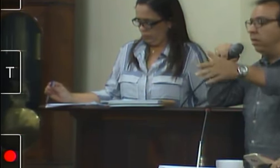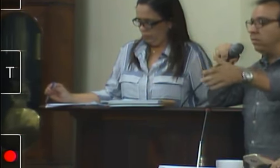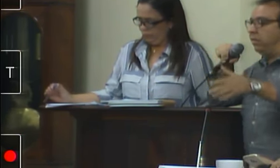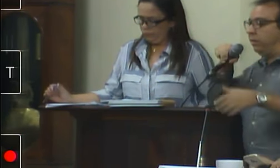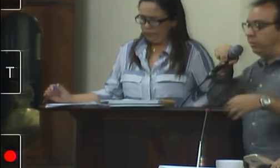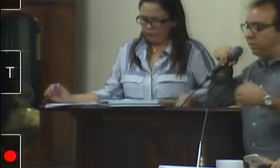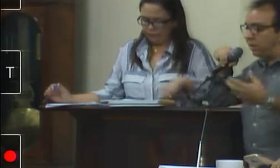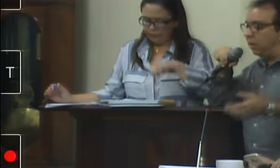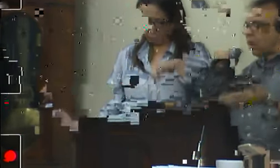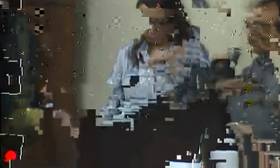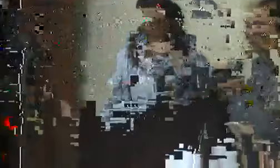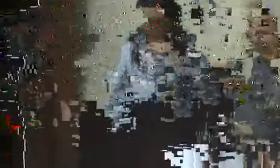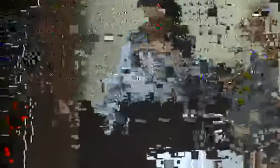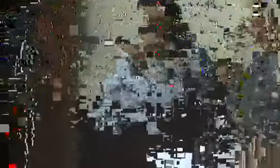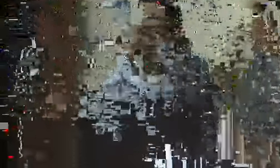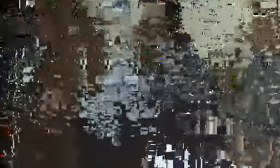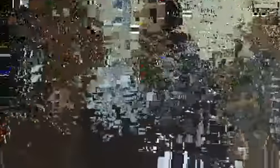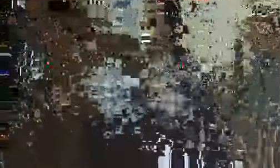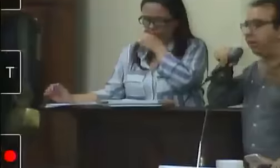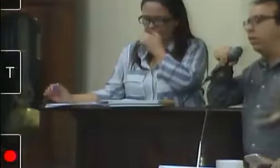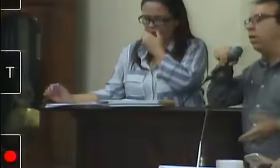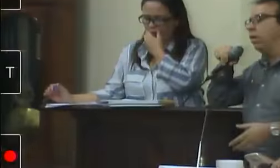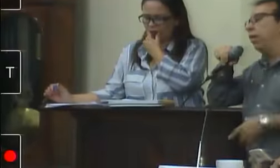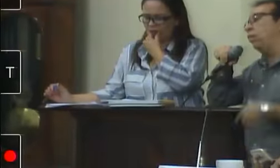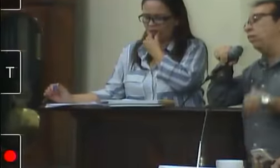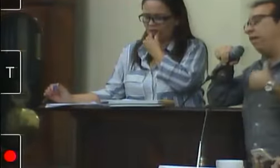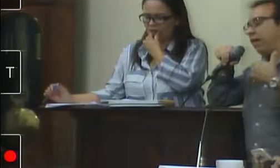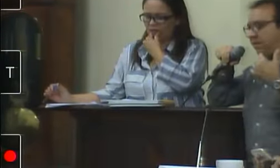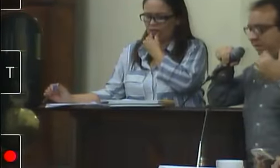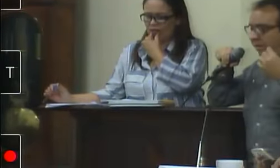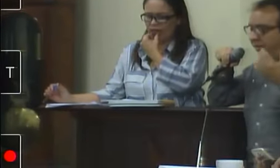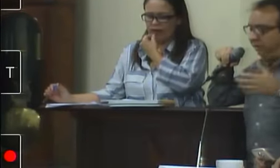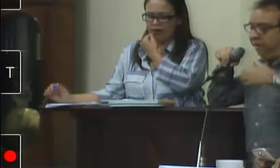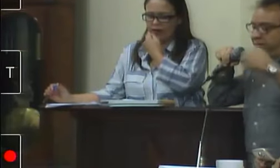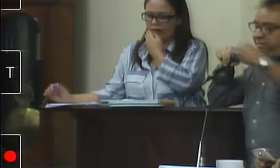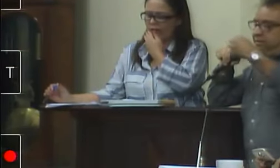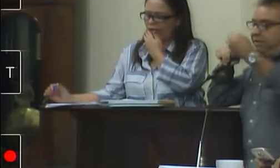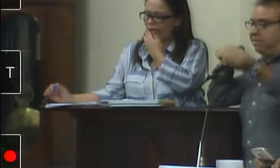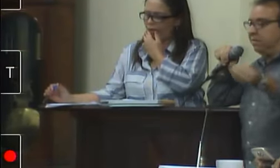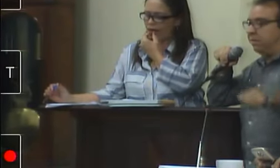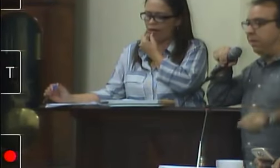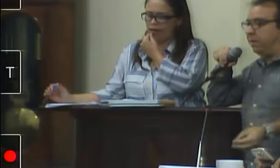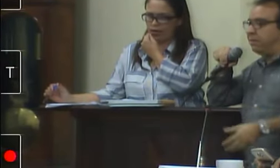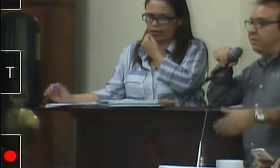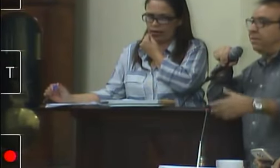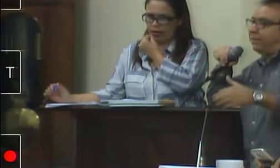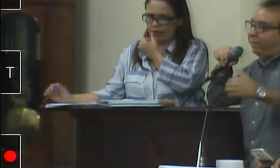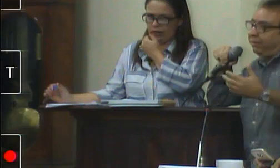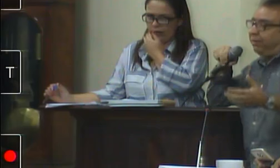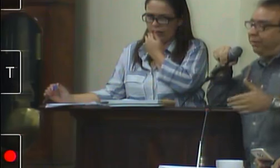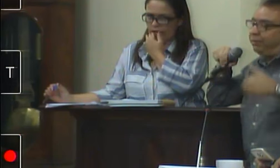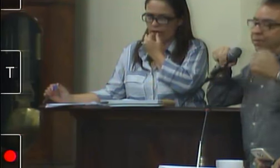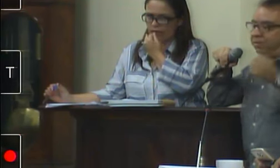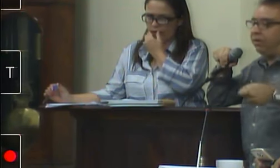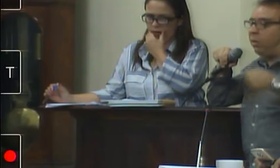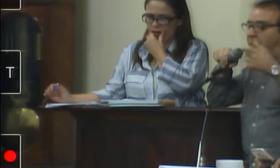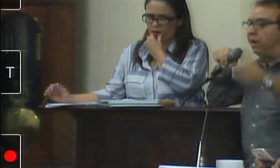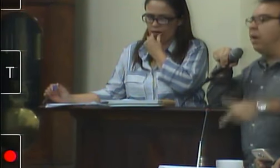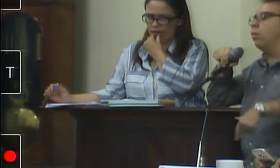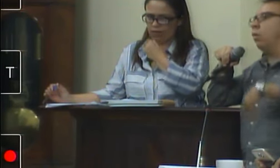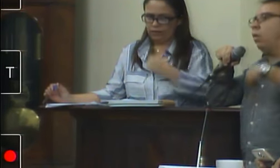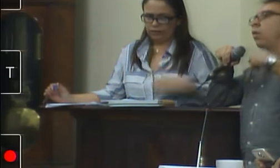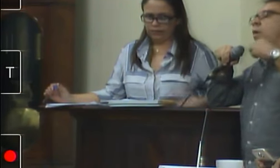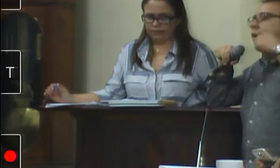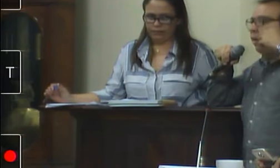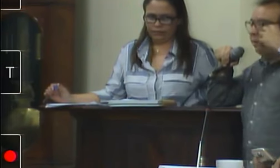Então, assim, o Zé Geraldo falou que está sentando direto, né, com várias dessas empresas e está tendo, assim, está